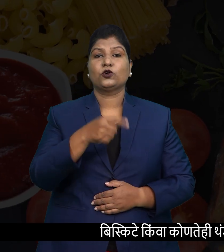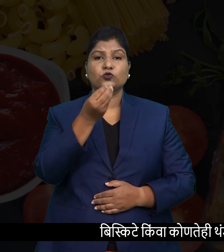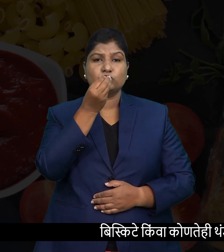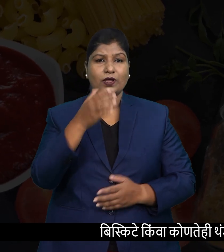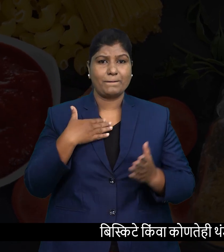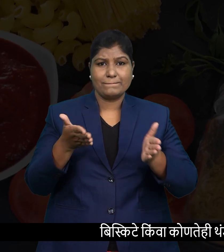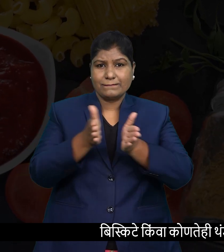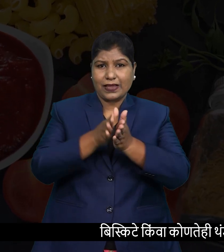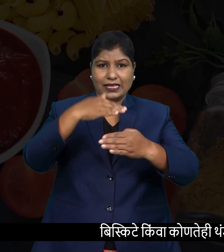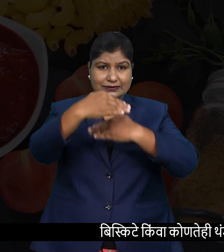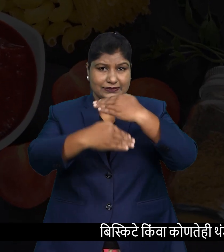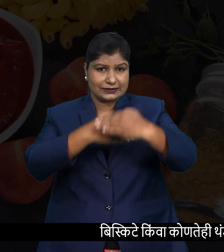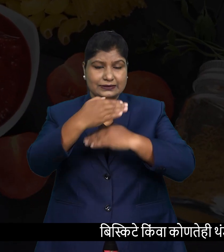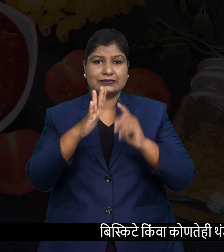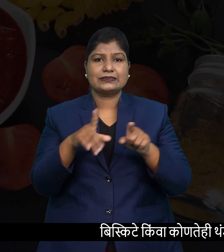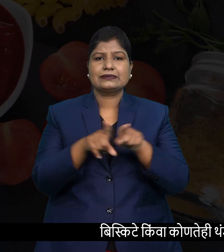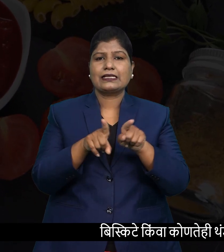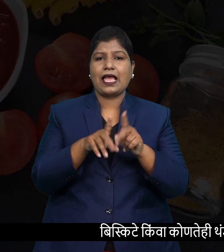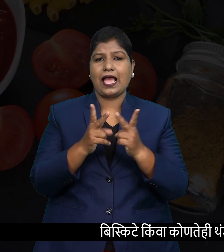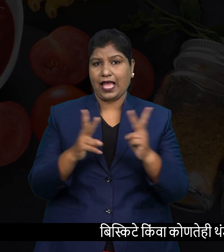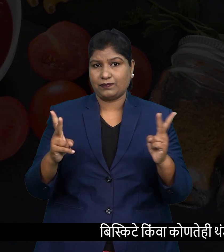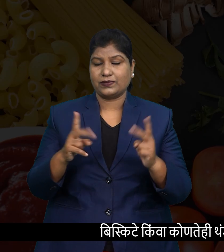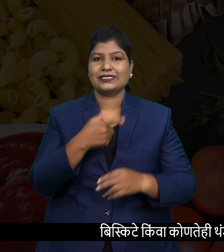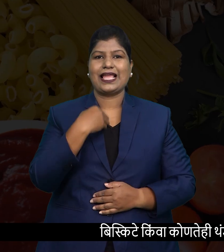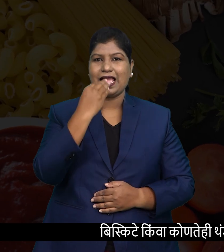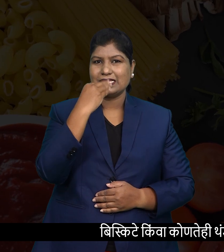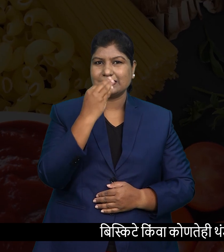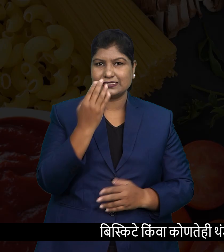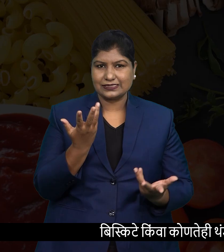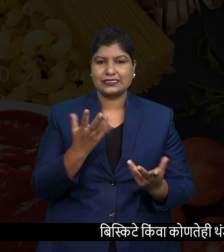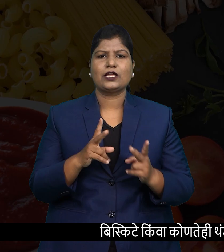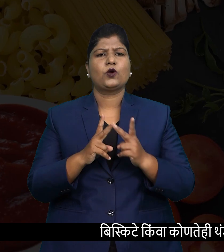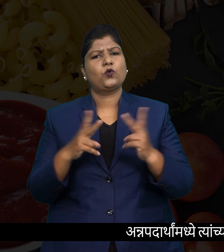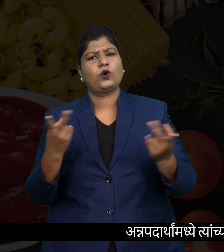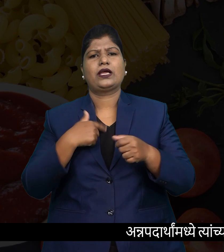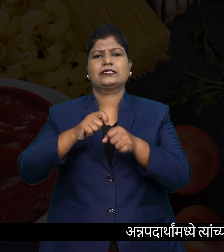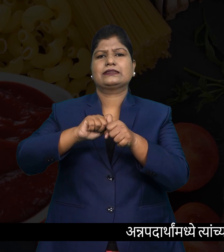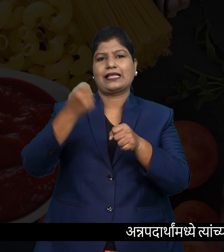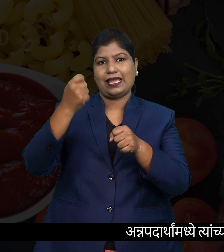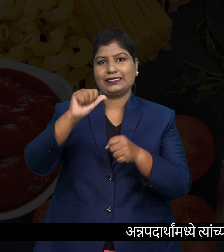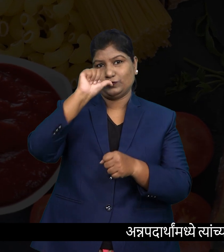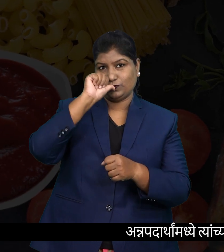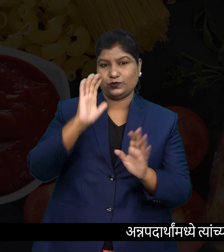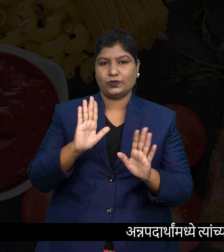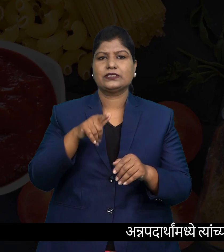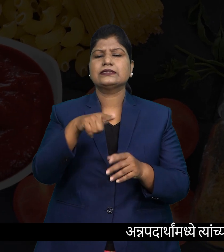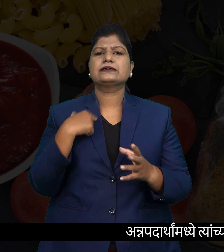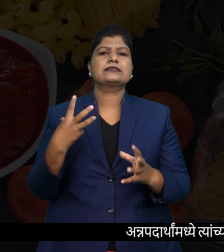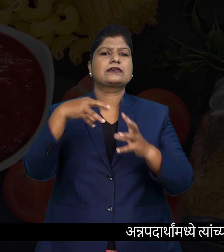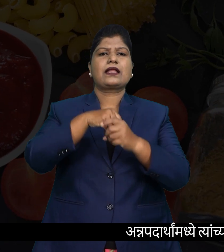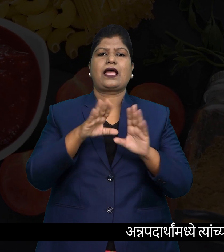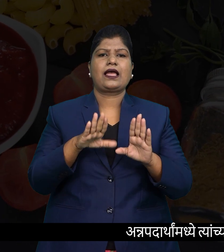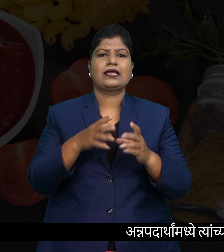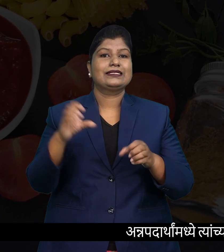बिस्किटे किंवा कोणतेही थंड पेय यासारख्या पॅक केलेल्या अन्नपदार्थांमध्ये